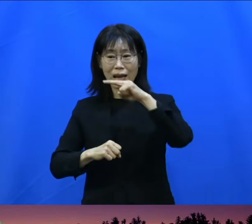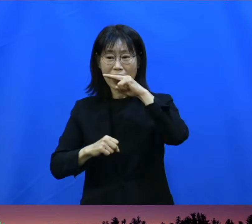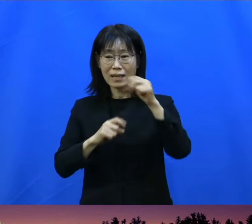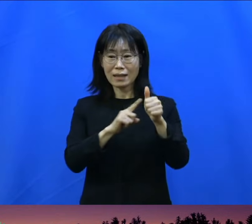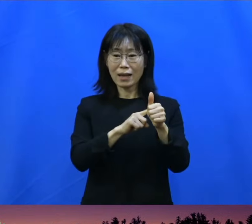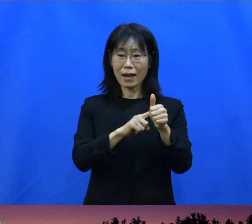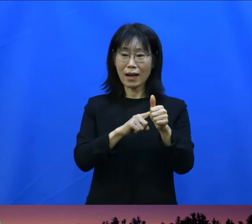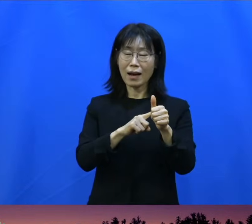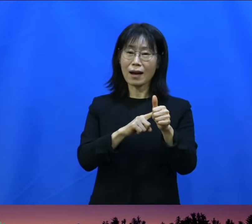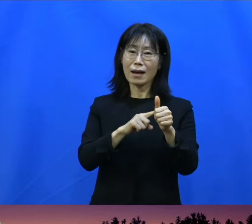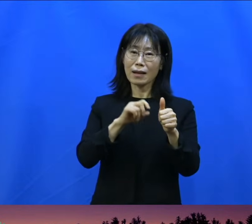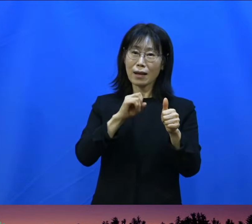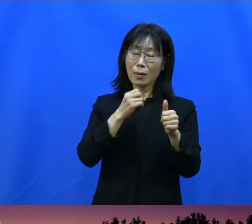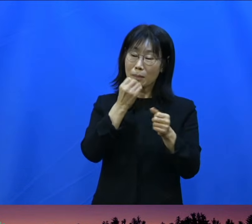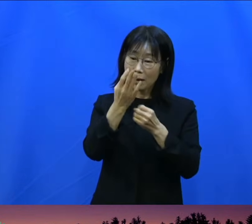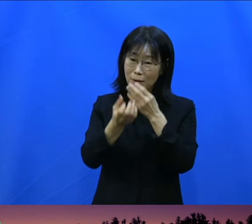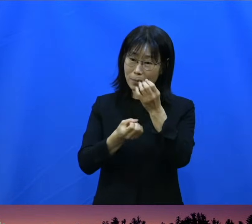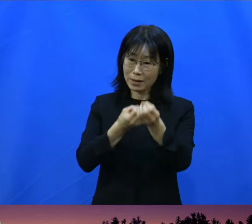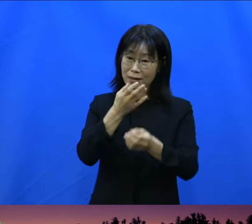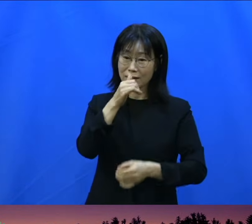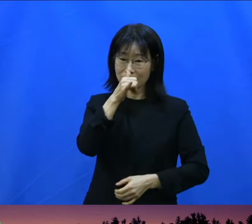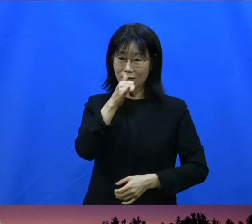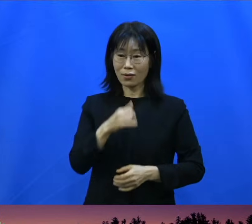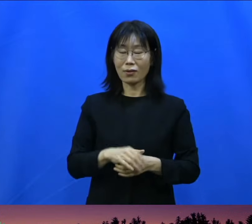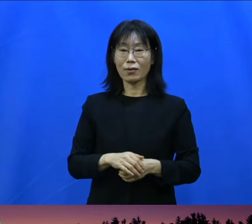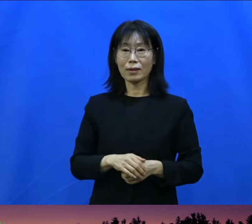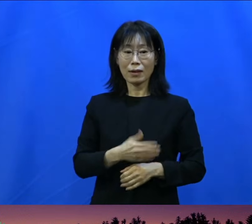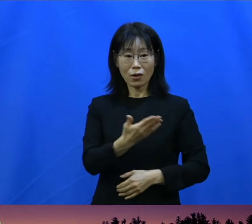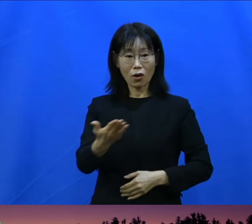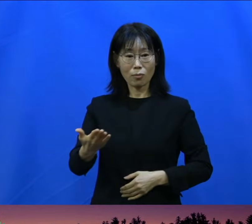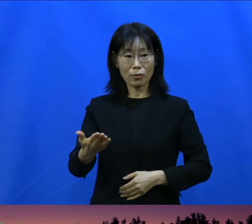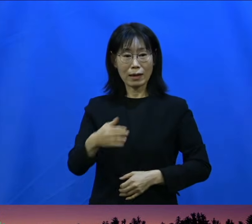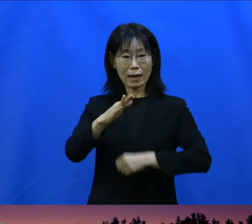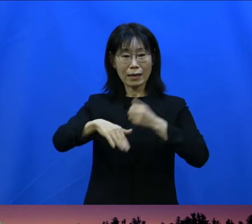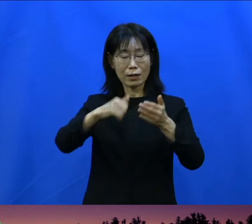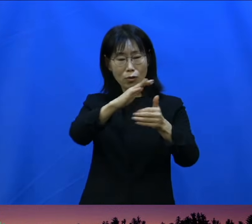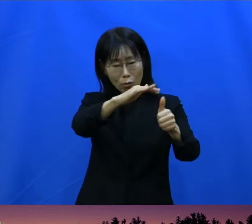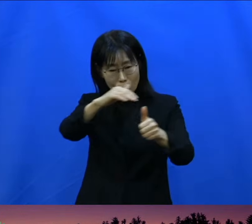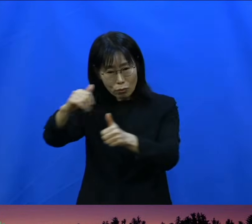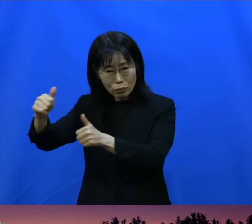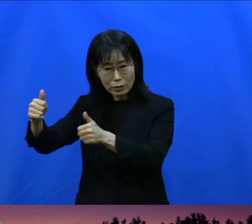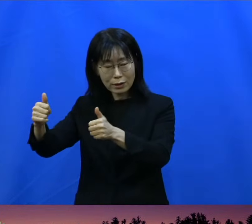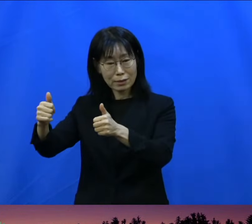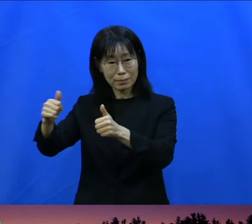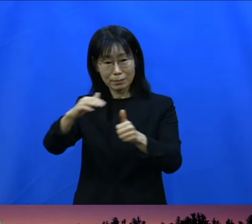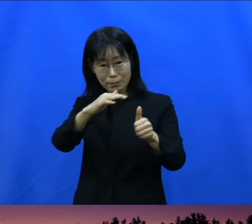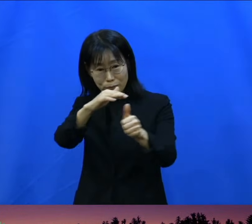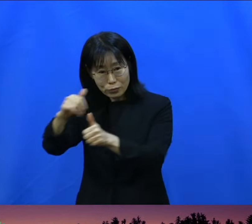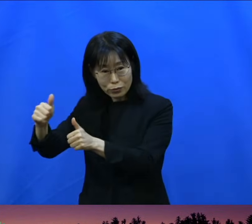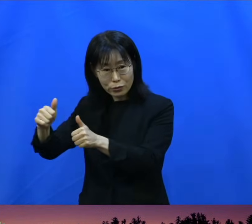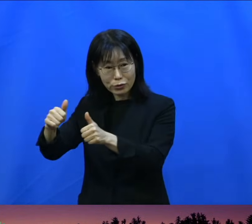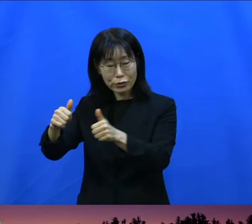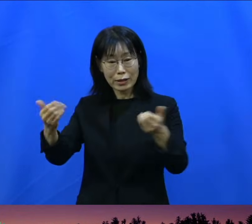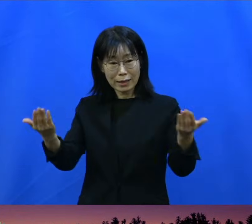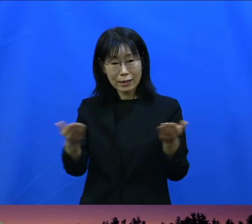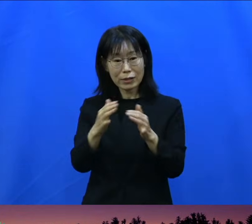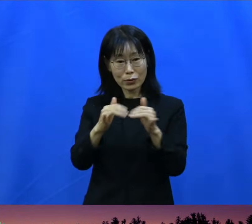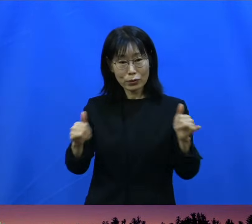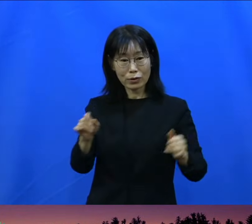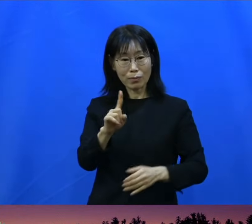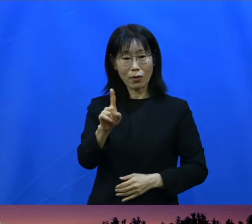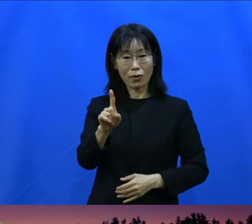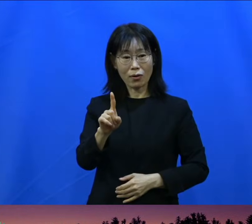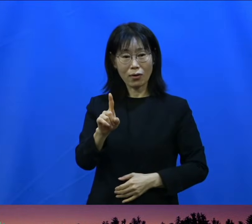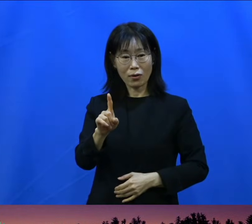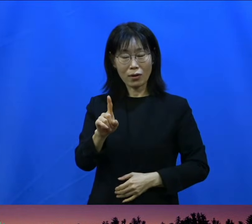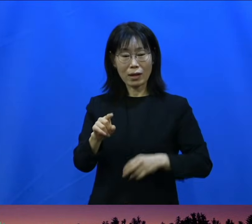거기서 시작이 돼요. 특별히 하나님의 부르심을 받은 종들은 말할 게 없어요. 여러분, 여기서 나는